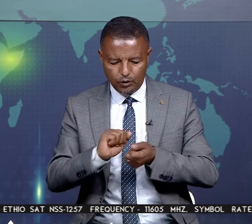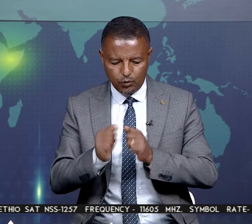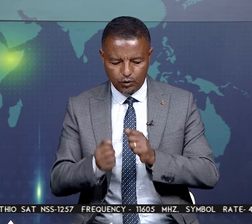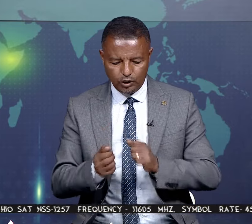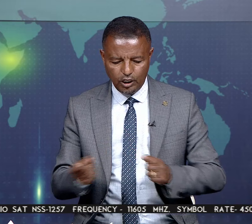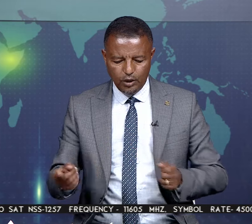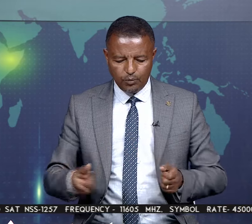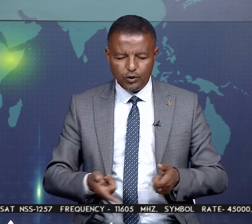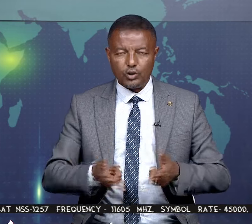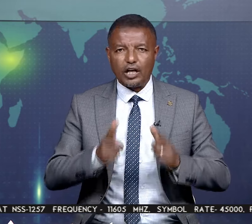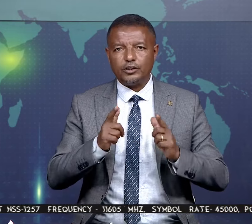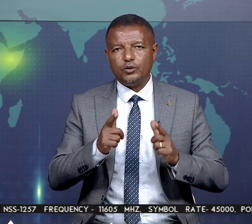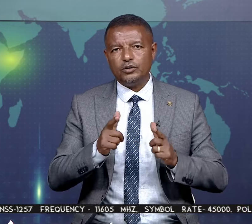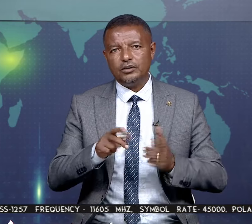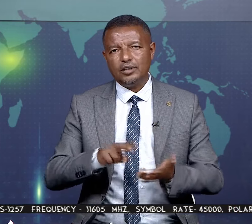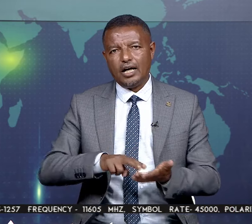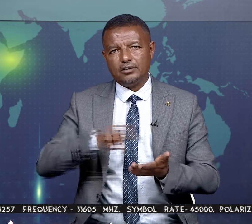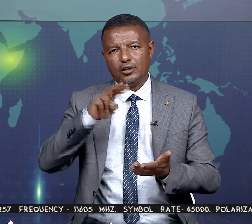ለውጦች መኖራቸውን አንስተዋል።